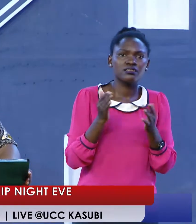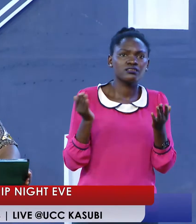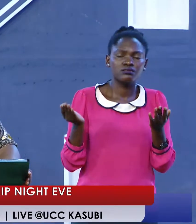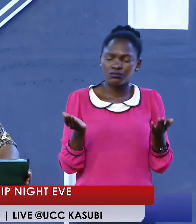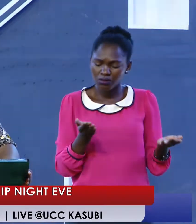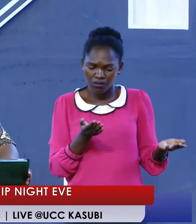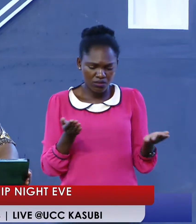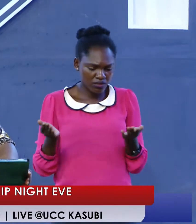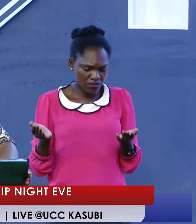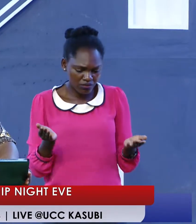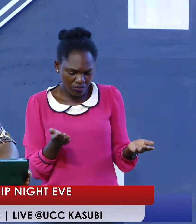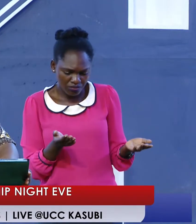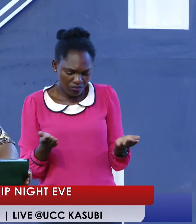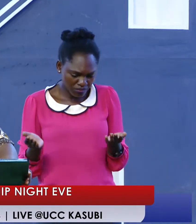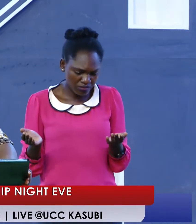Yesu,